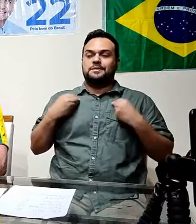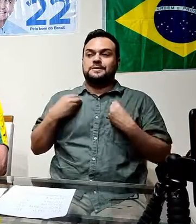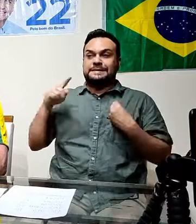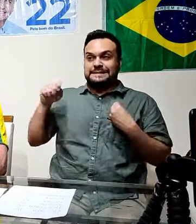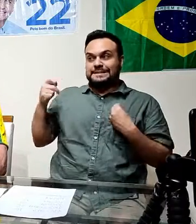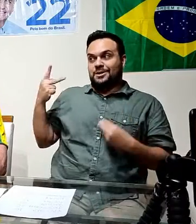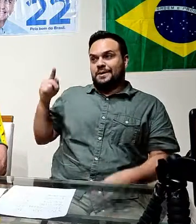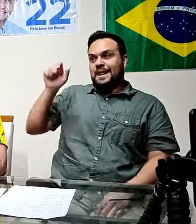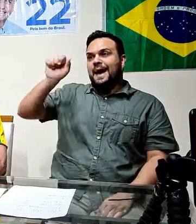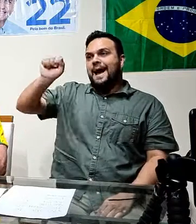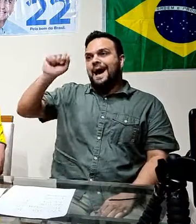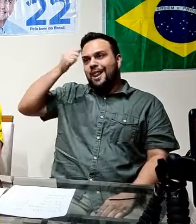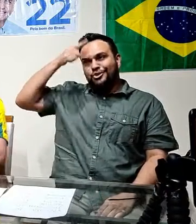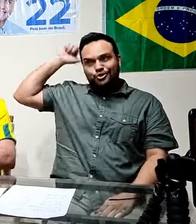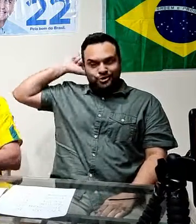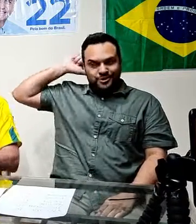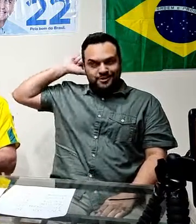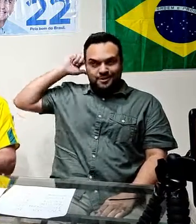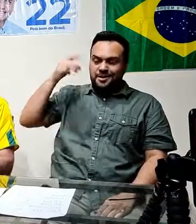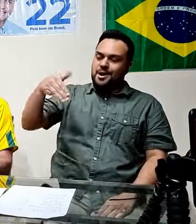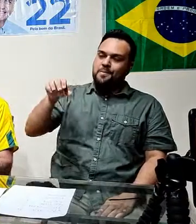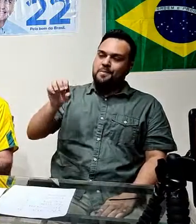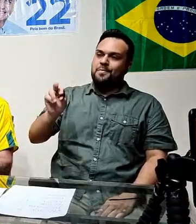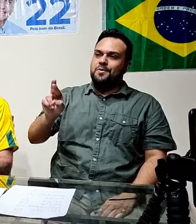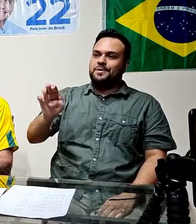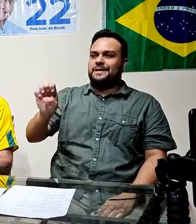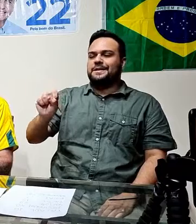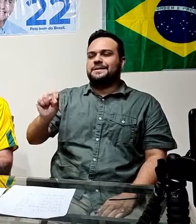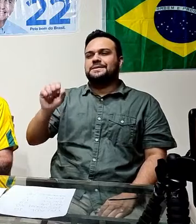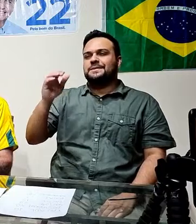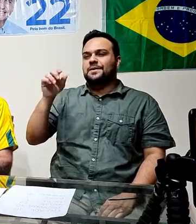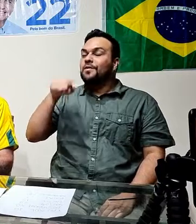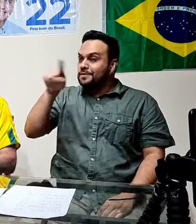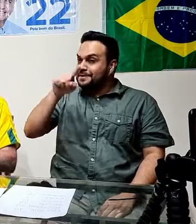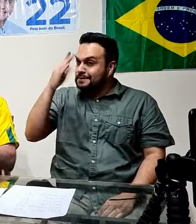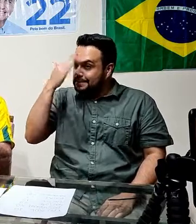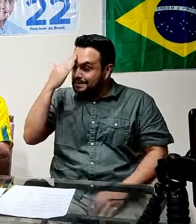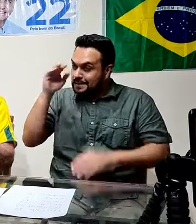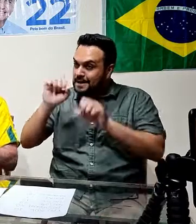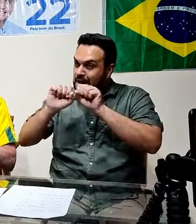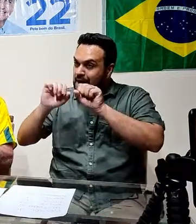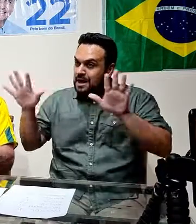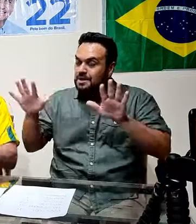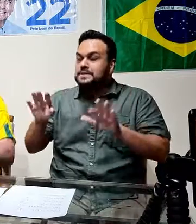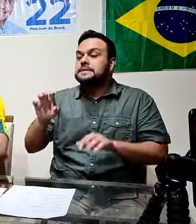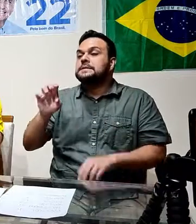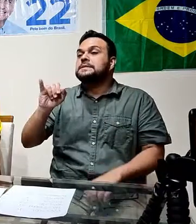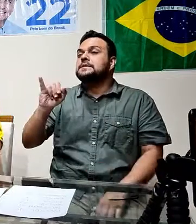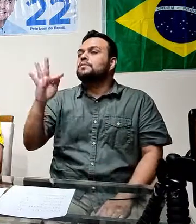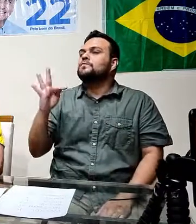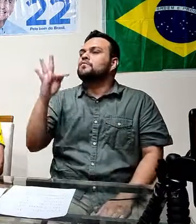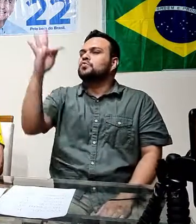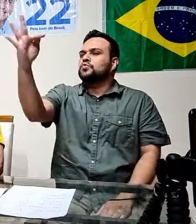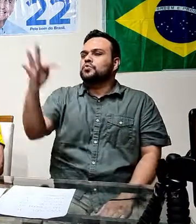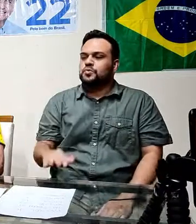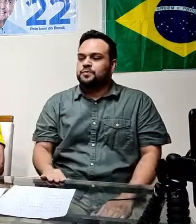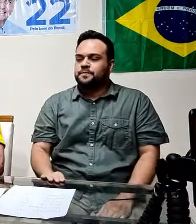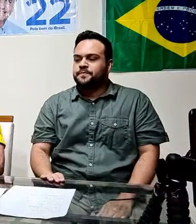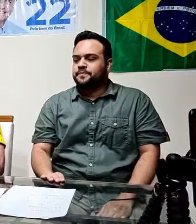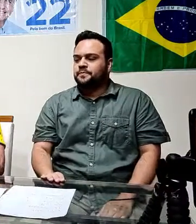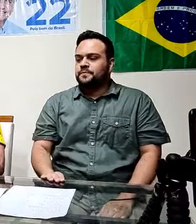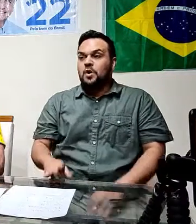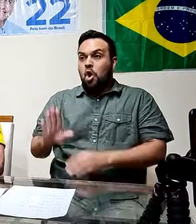Moraes. Okay? E deixo claro para vocês. Se um dia, tá? Pelo voto eu não